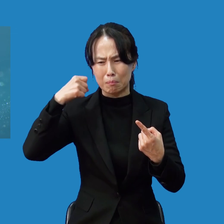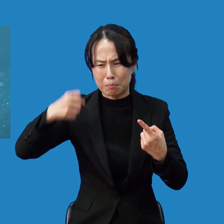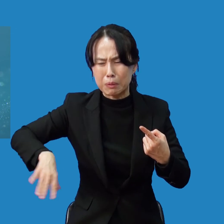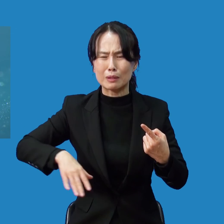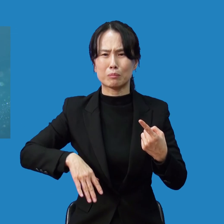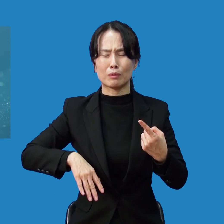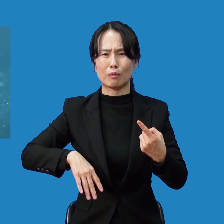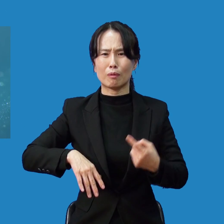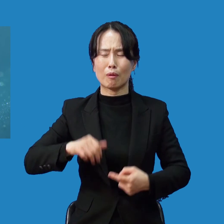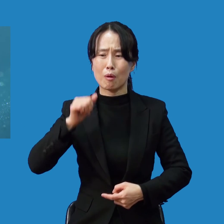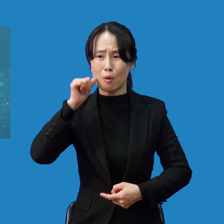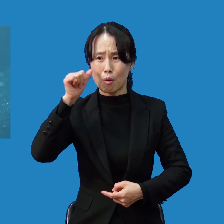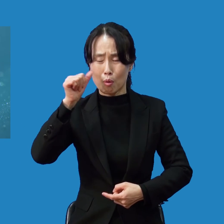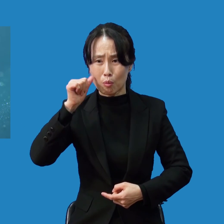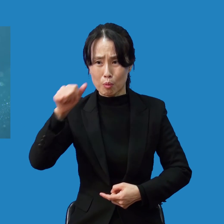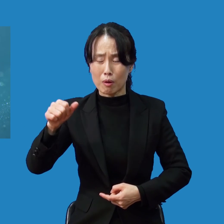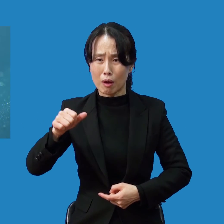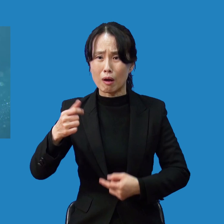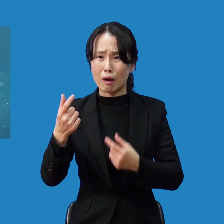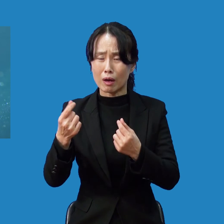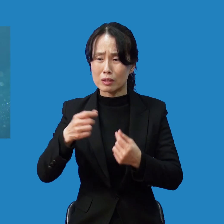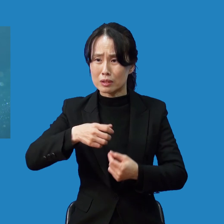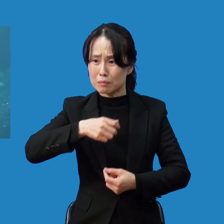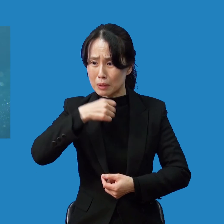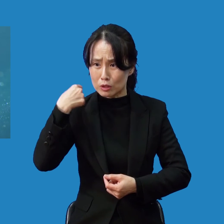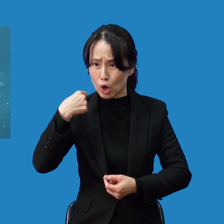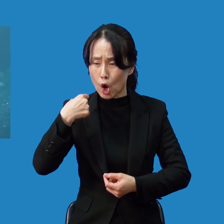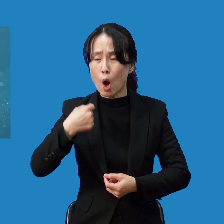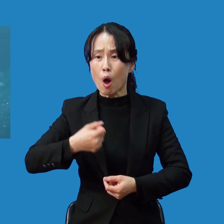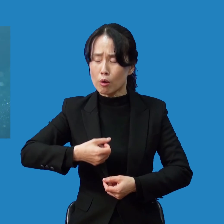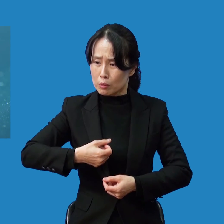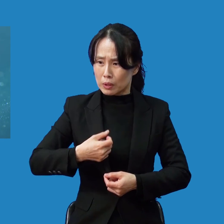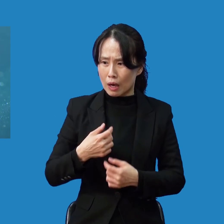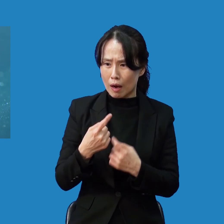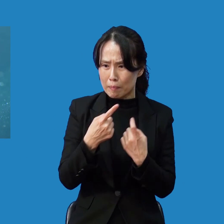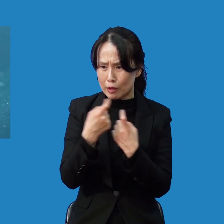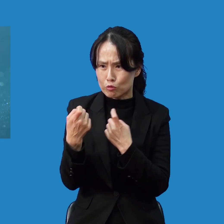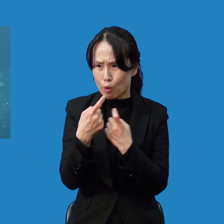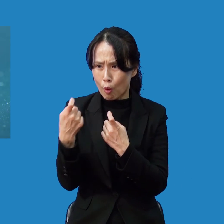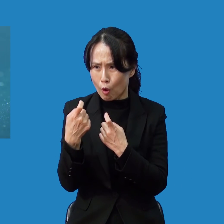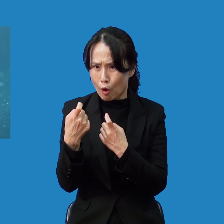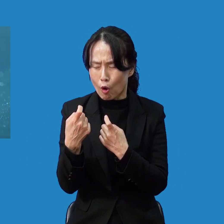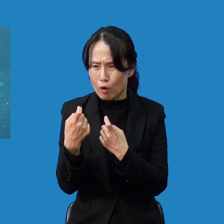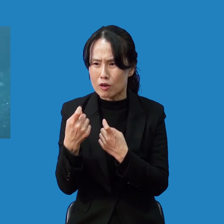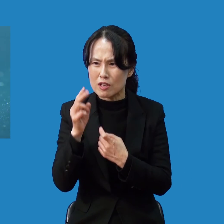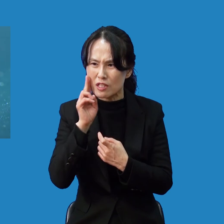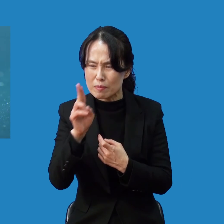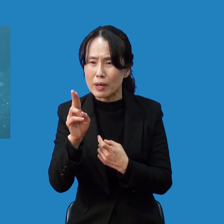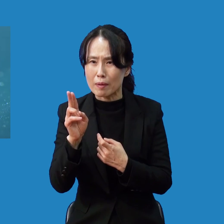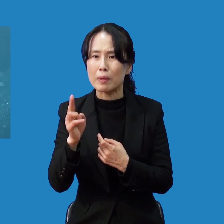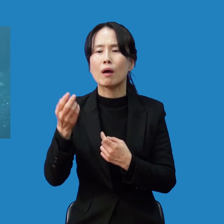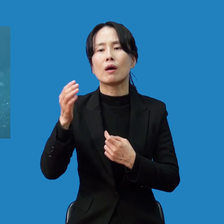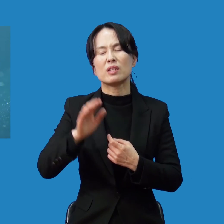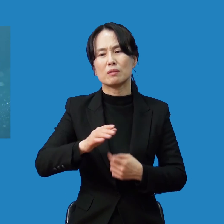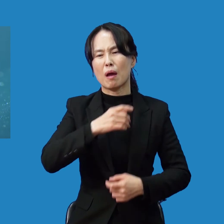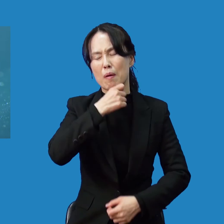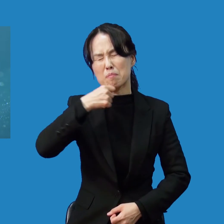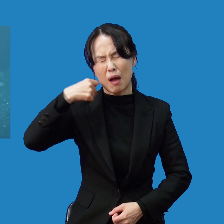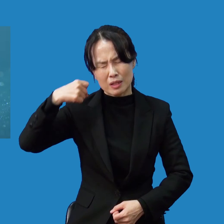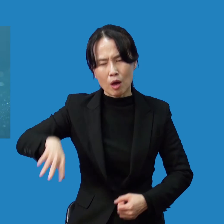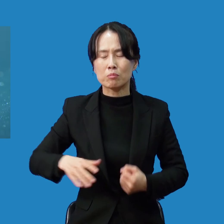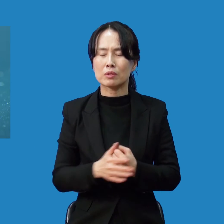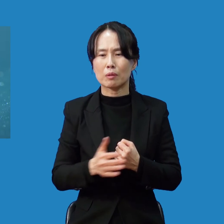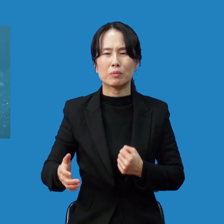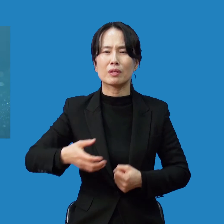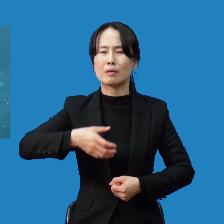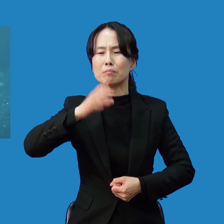맛있으면 제가 굉장히 유혹을 받았을 겁니다. 그런데 맛이 없어서 도통 그거 마시지 못하겠고, 둘째는 다른 사람들